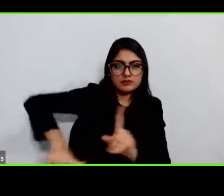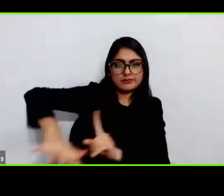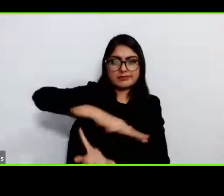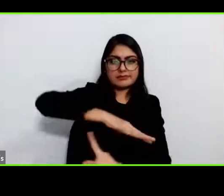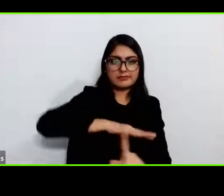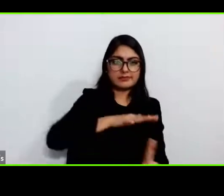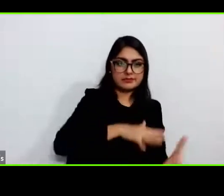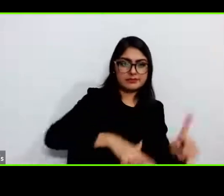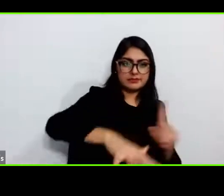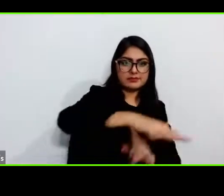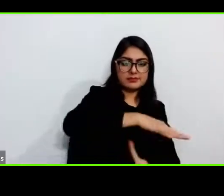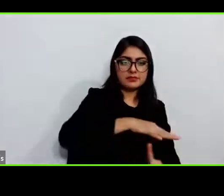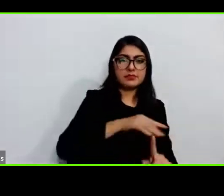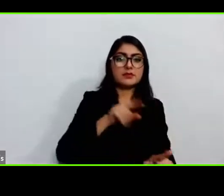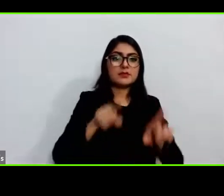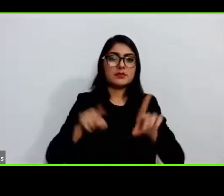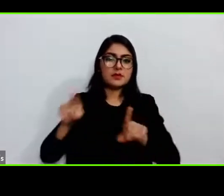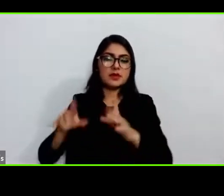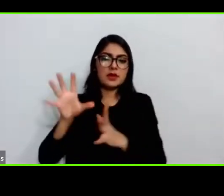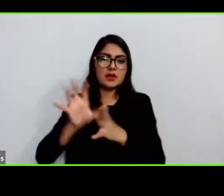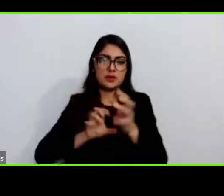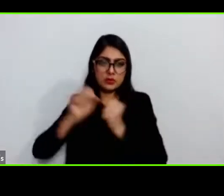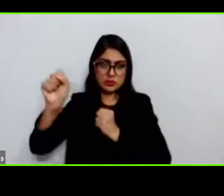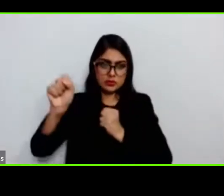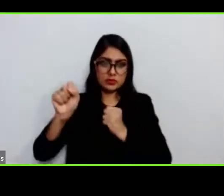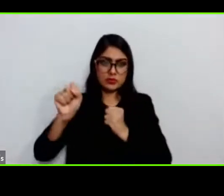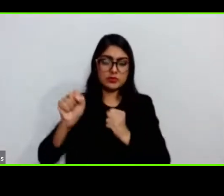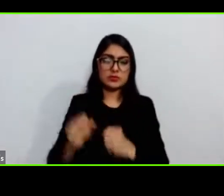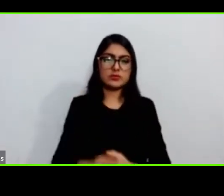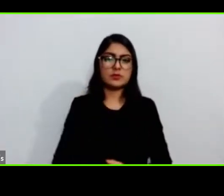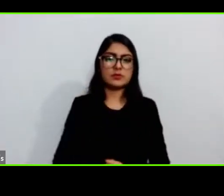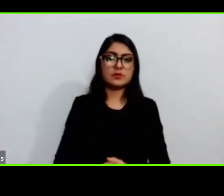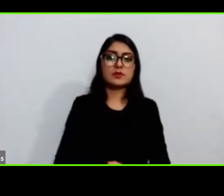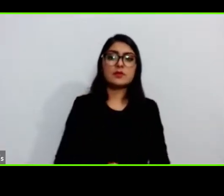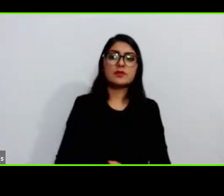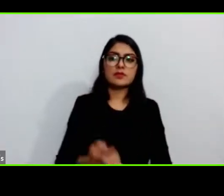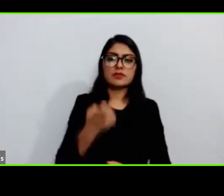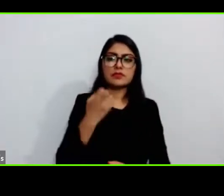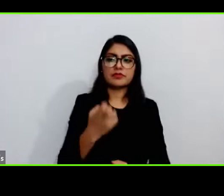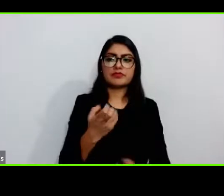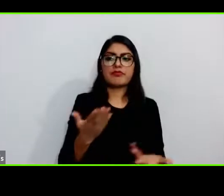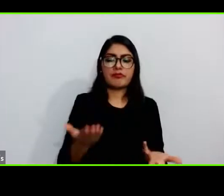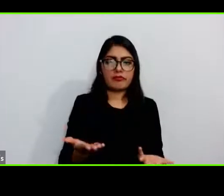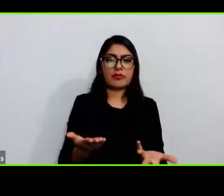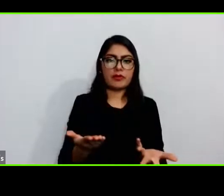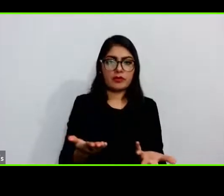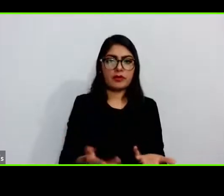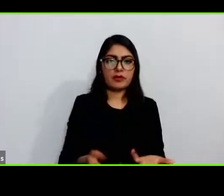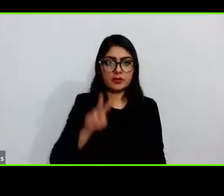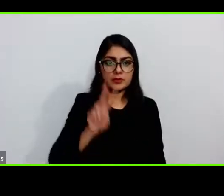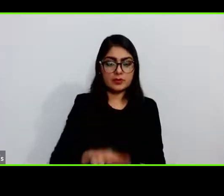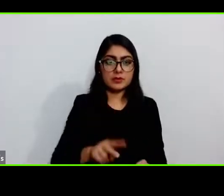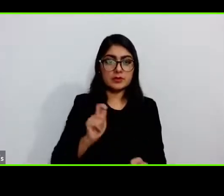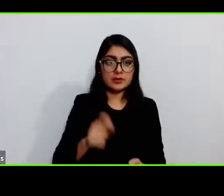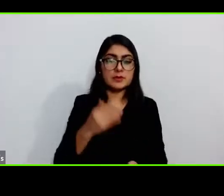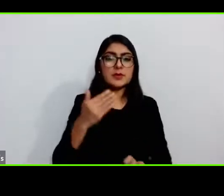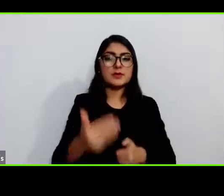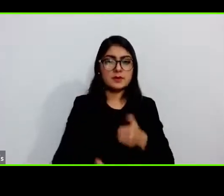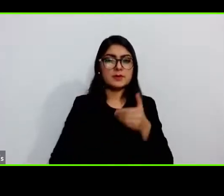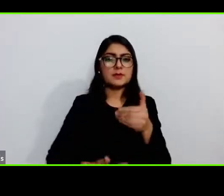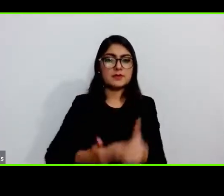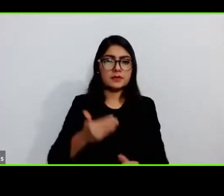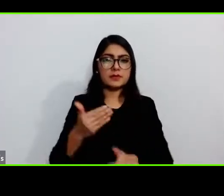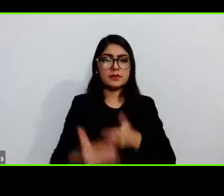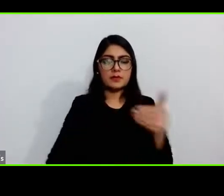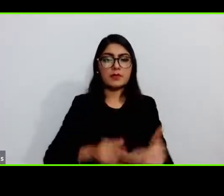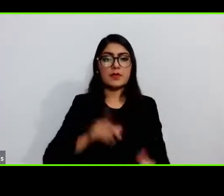una constitución como norma jurídica vinculante. Entonces, gracias a esa transición democrática, yo creo que también, digamos, hay un